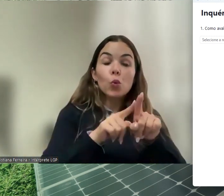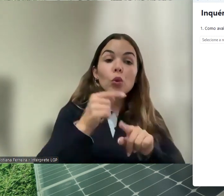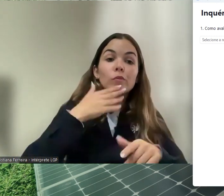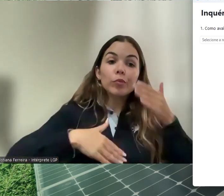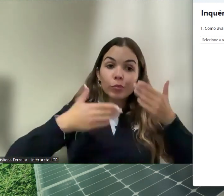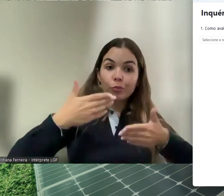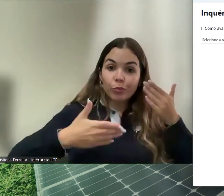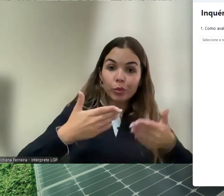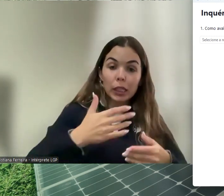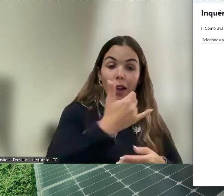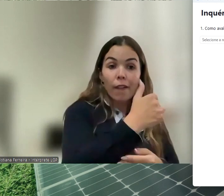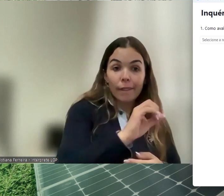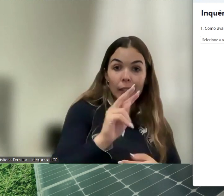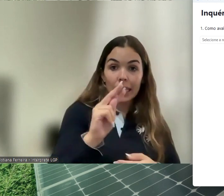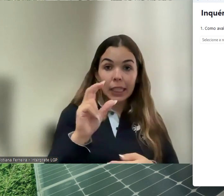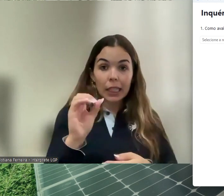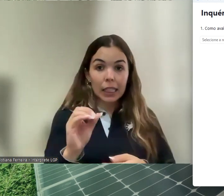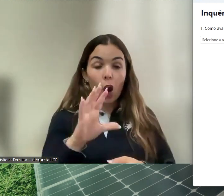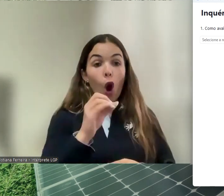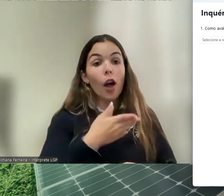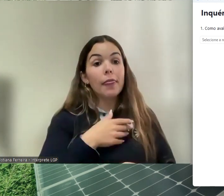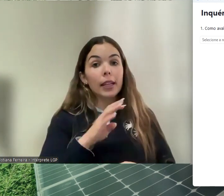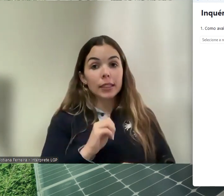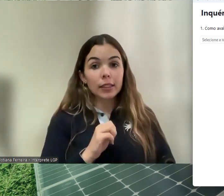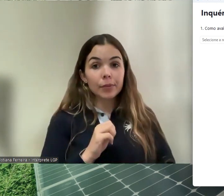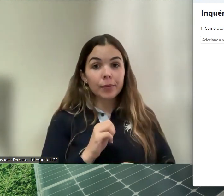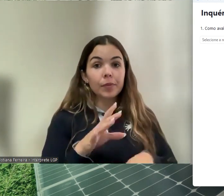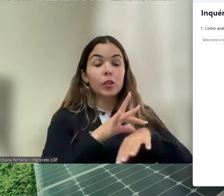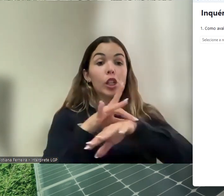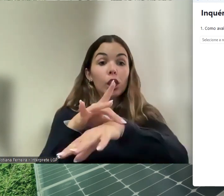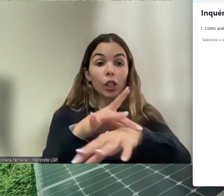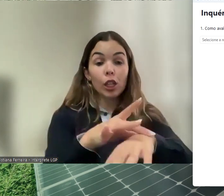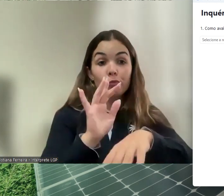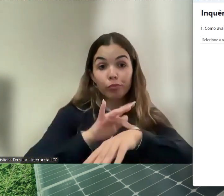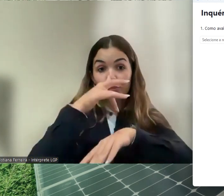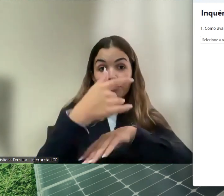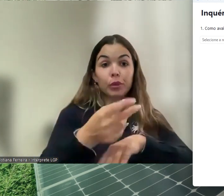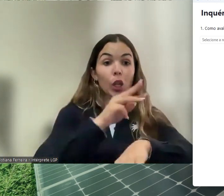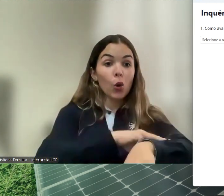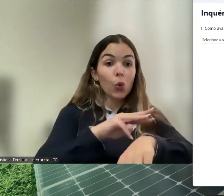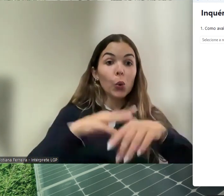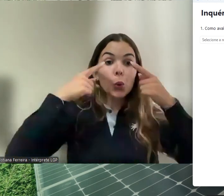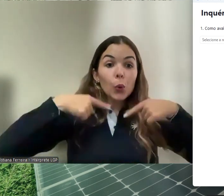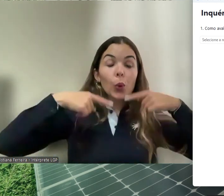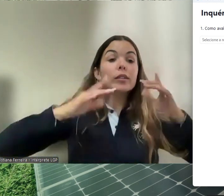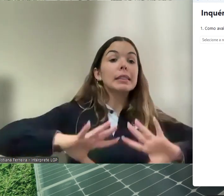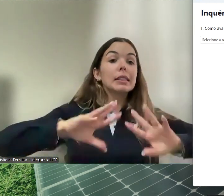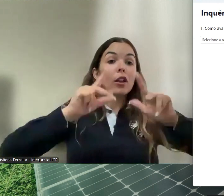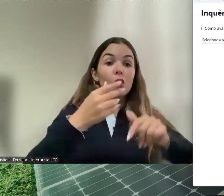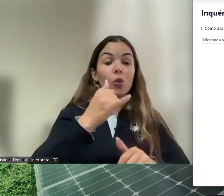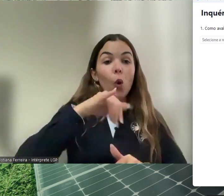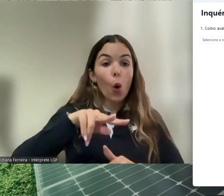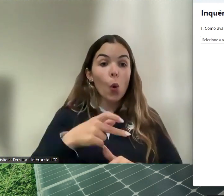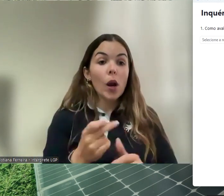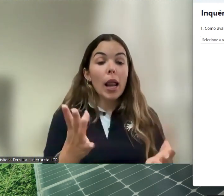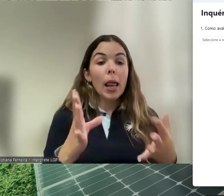com a Agenda 2030 e os ODS, um guia para profissionais da administração pública desenvolvido pelo INA e cuja